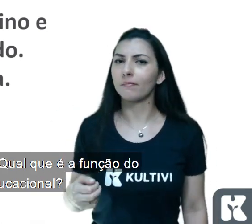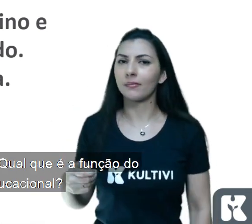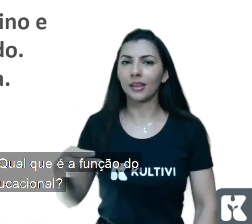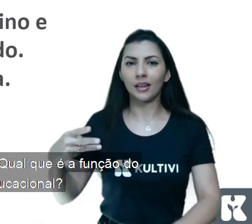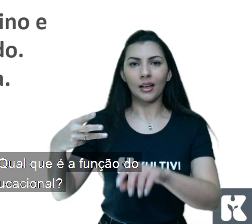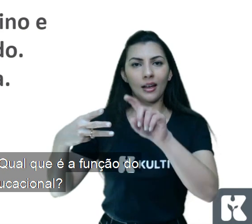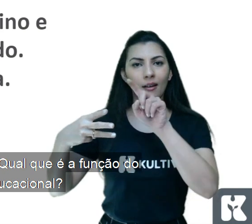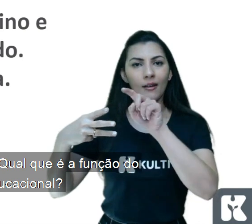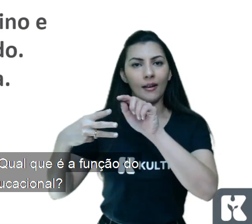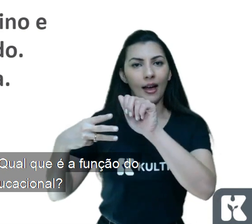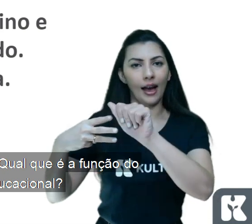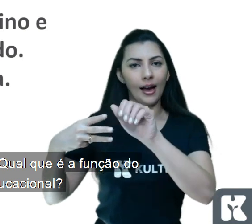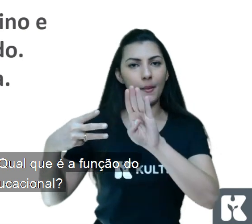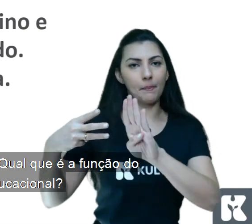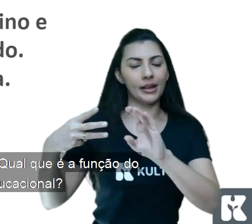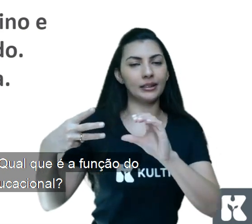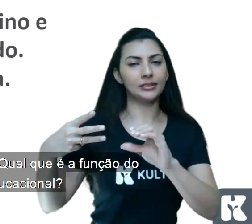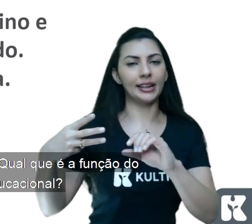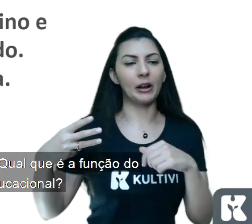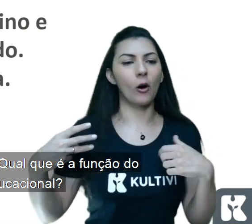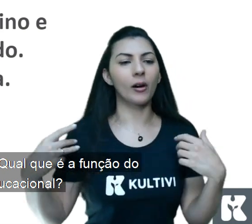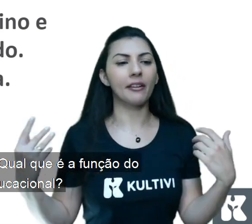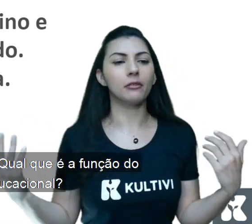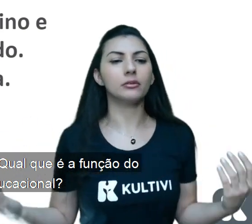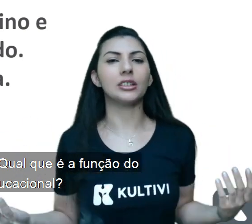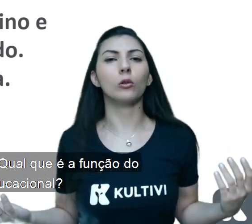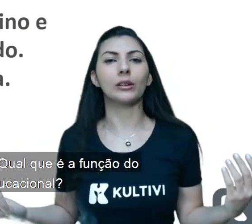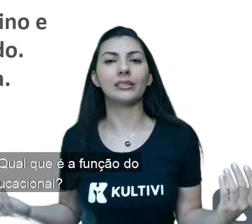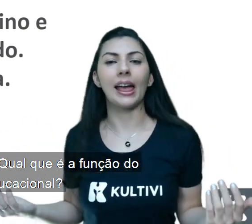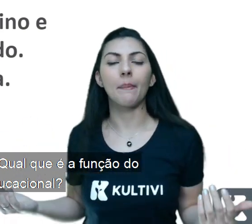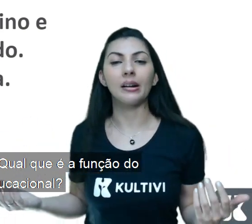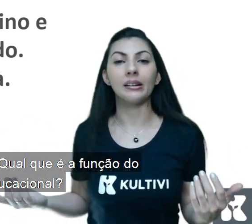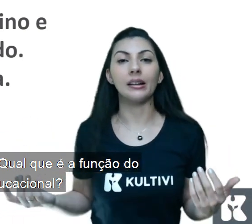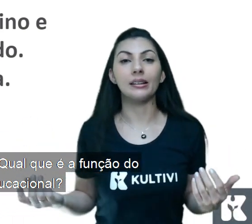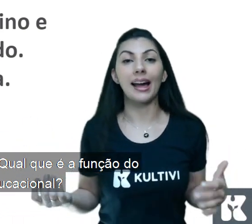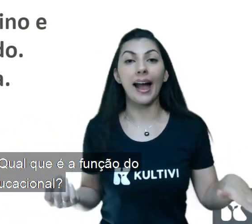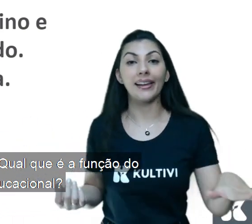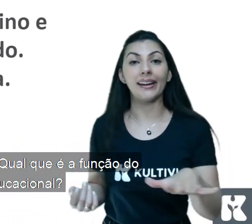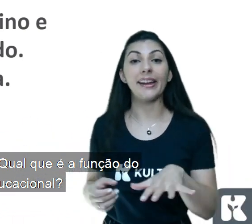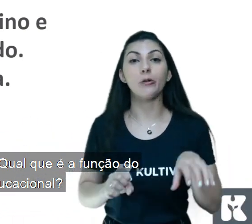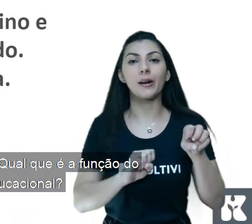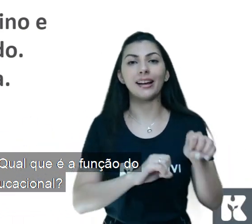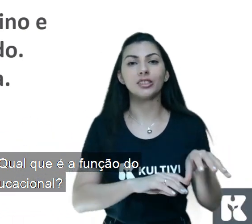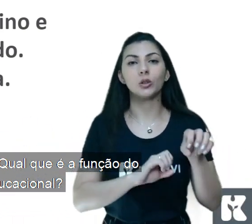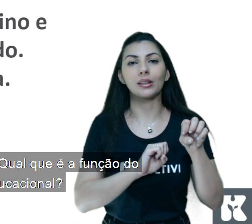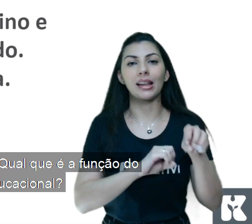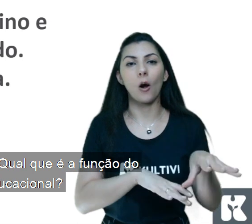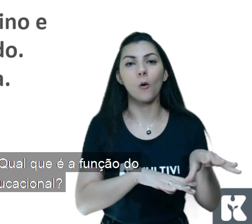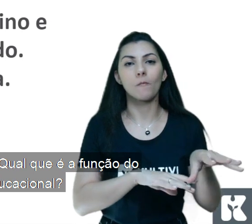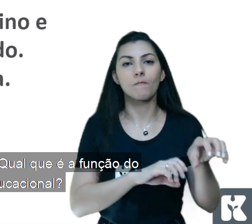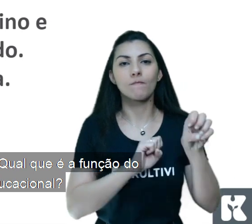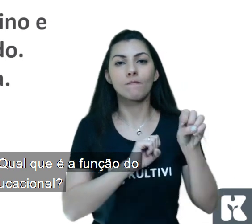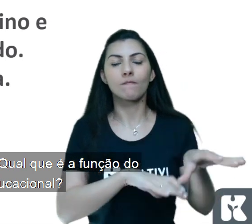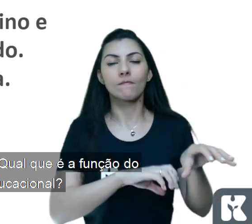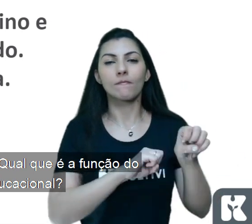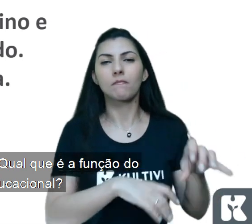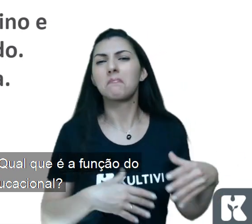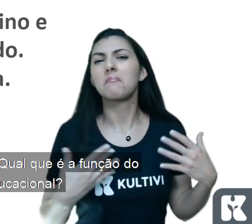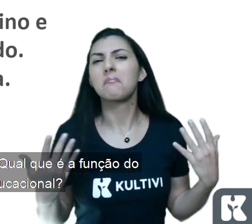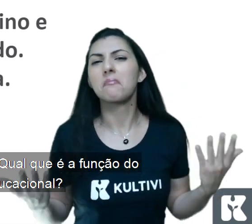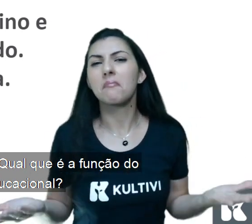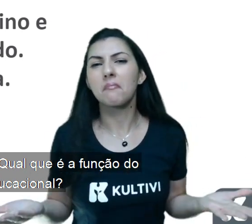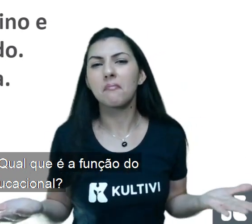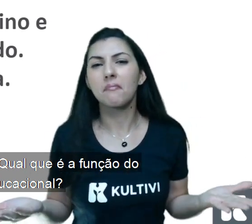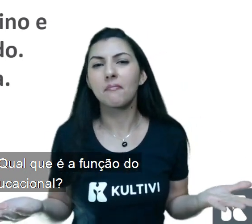comunicação. A, B, C. Qual que é a função do intérprete da área educacional?